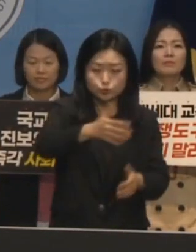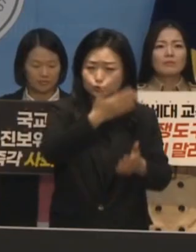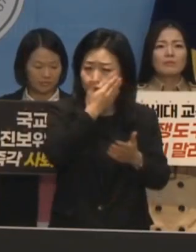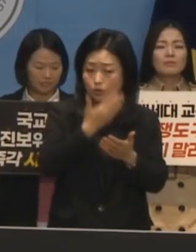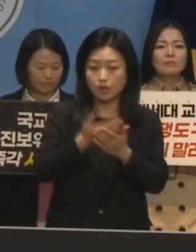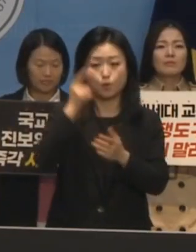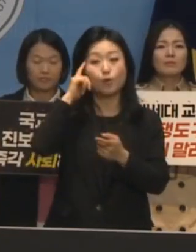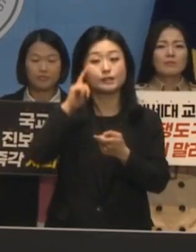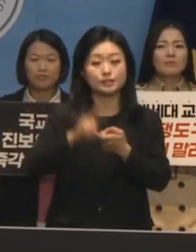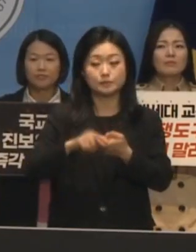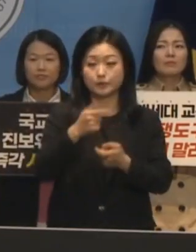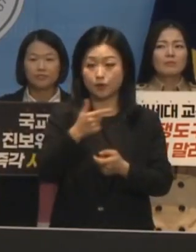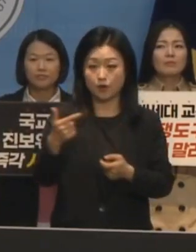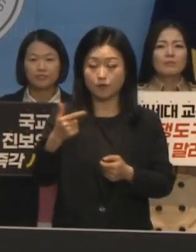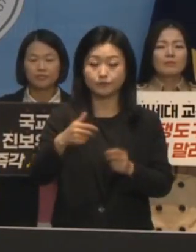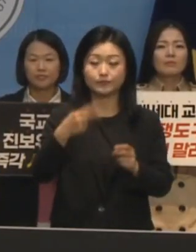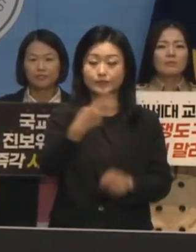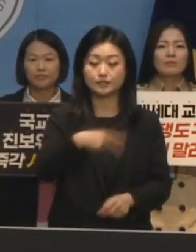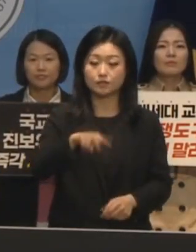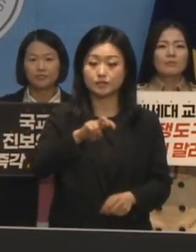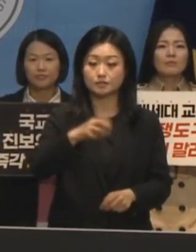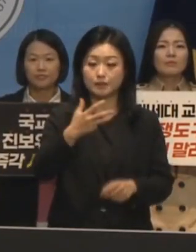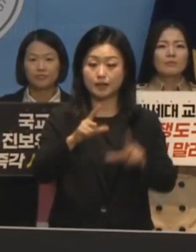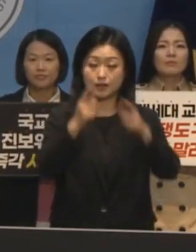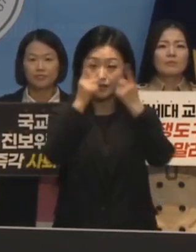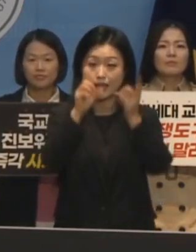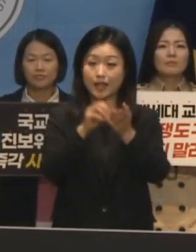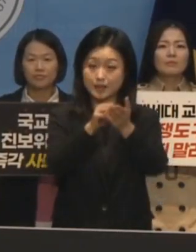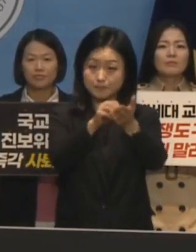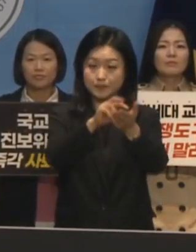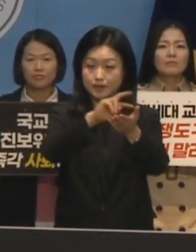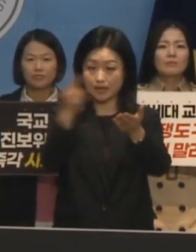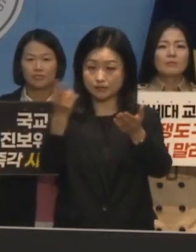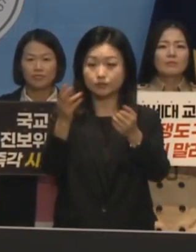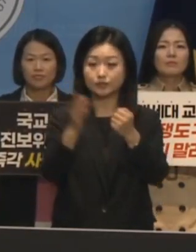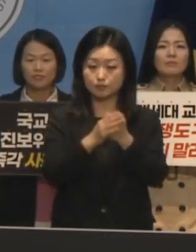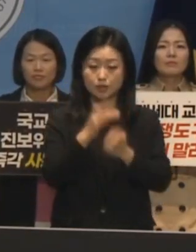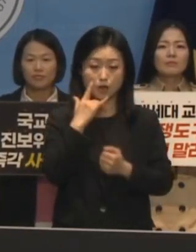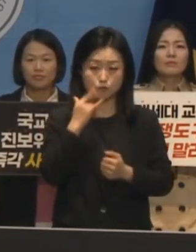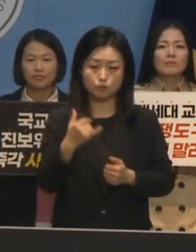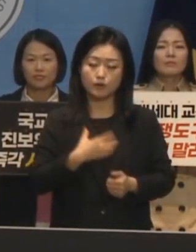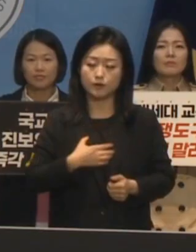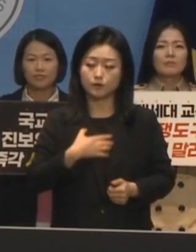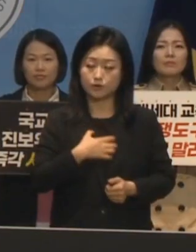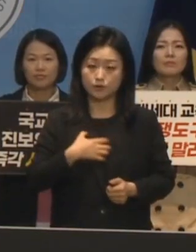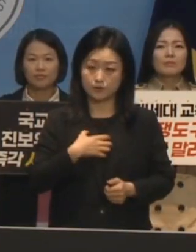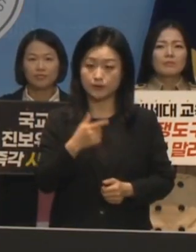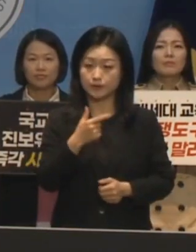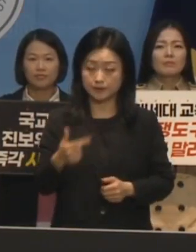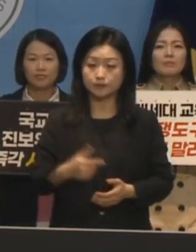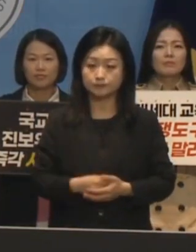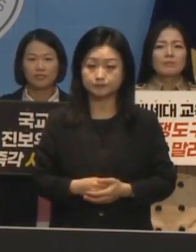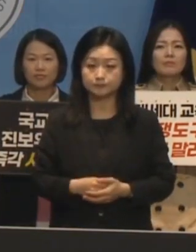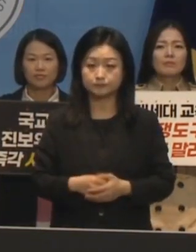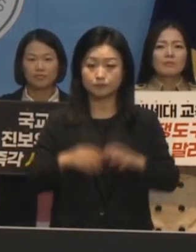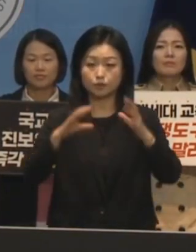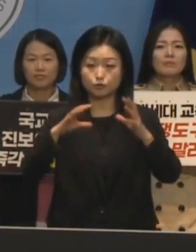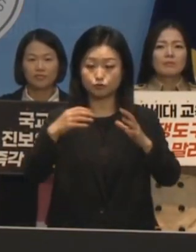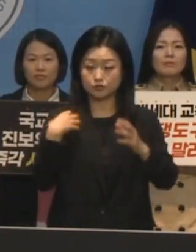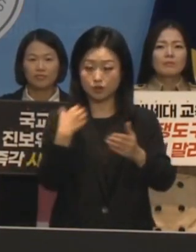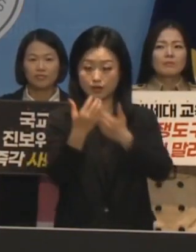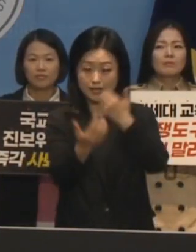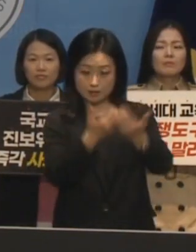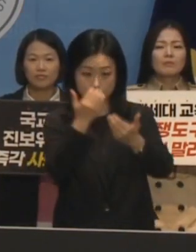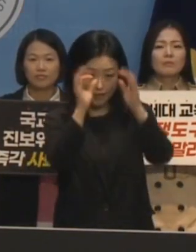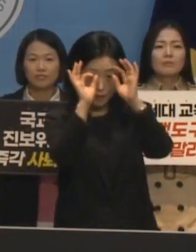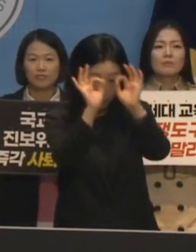관심사이다. 특히 2028 대입 개편안을 두고 학부모들의 신경이 곤두서 있는 와중에 국정감사를 통해